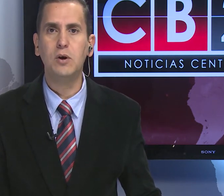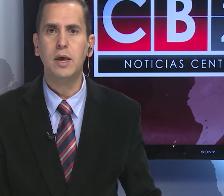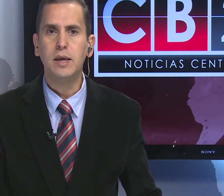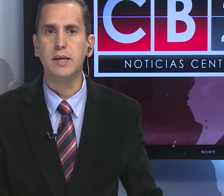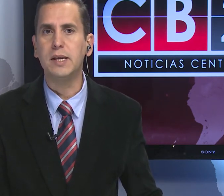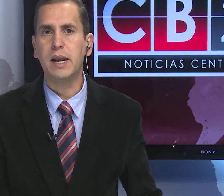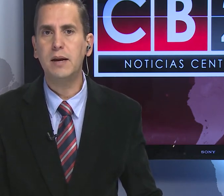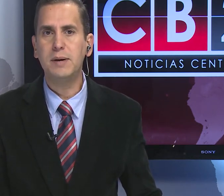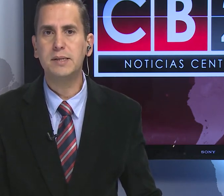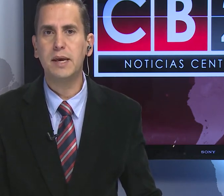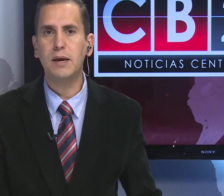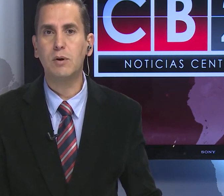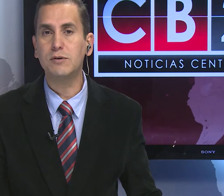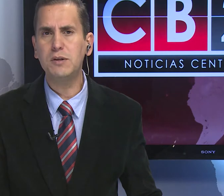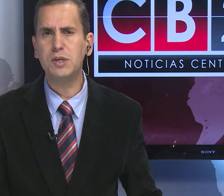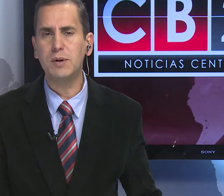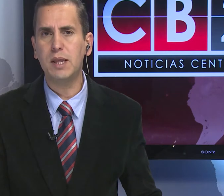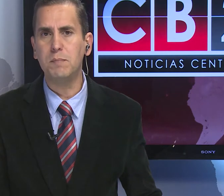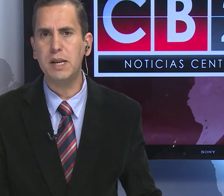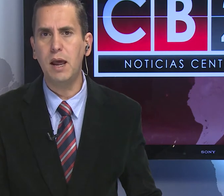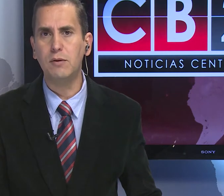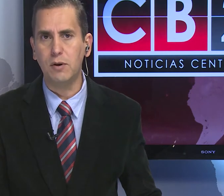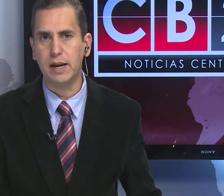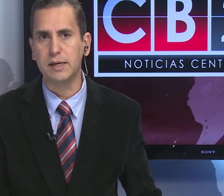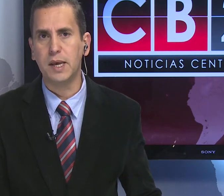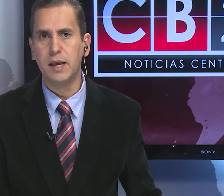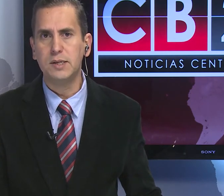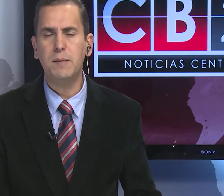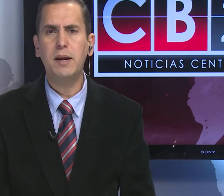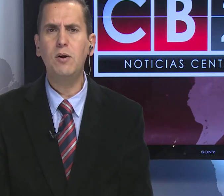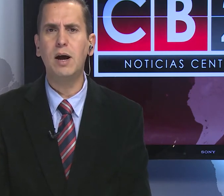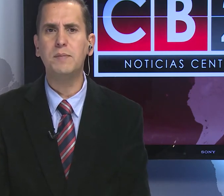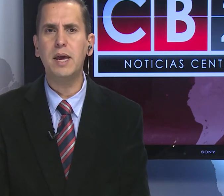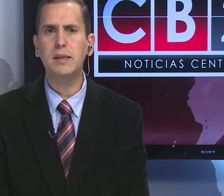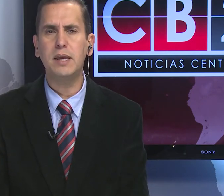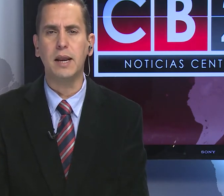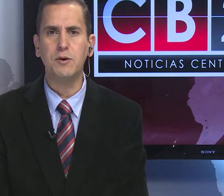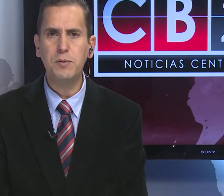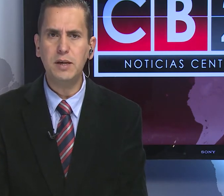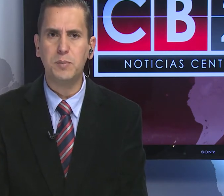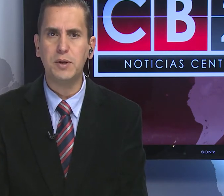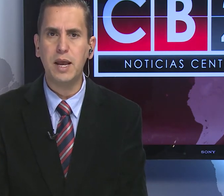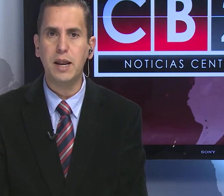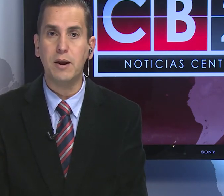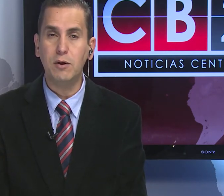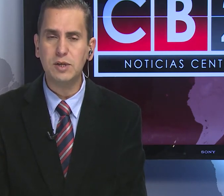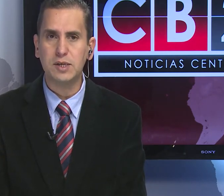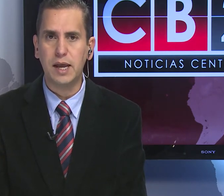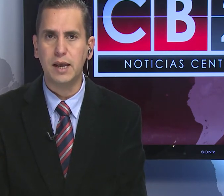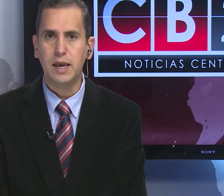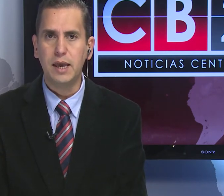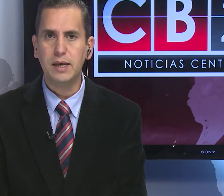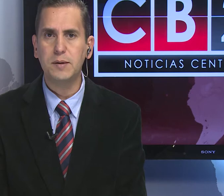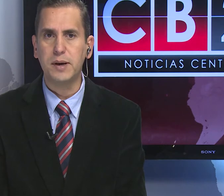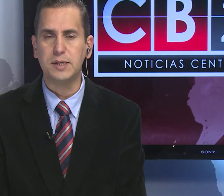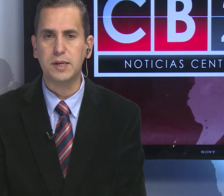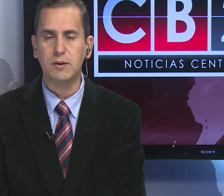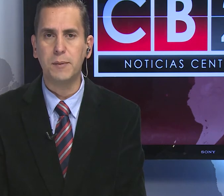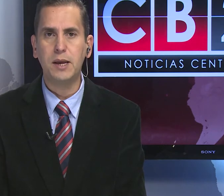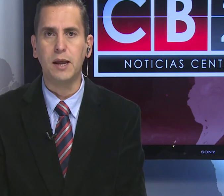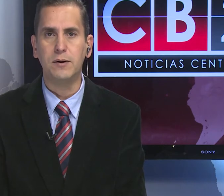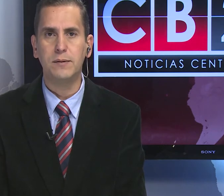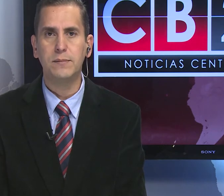para eso destinarán más de $450,000. Sin embargo, advierten que las lluvias podrían no cesar en ese